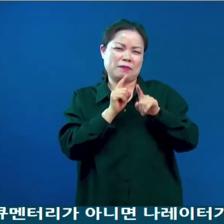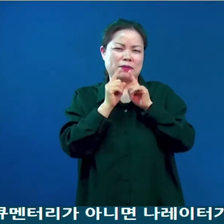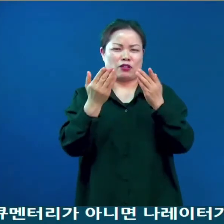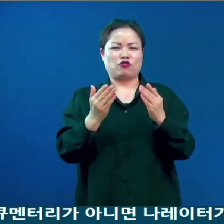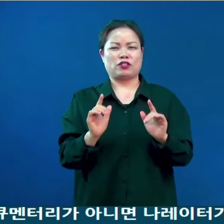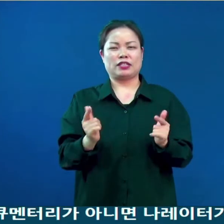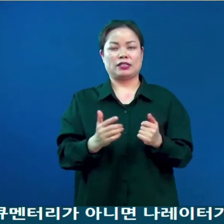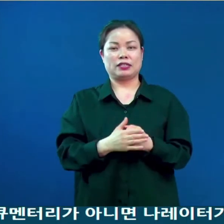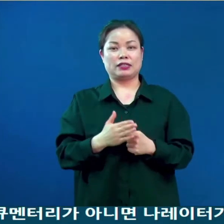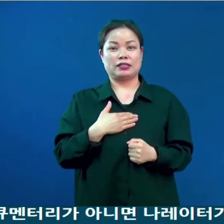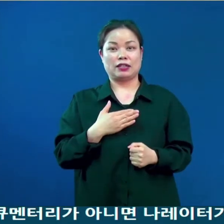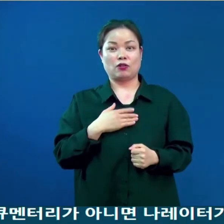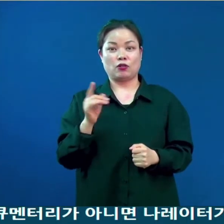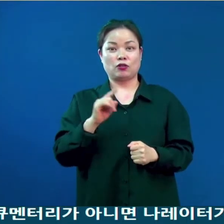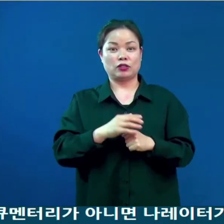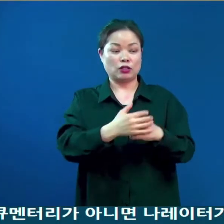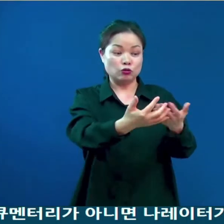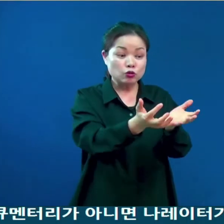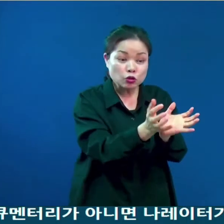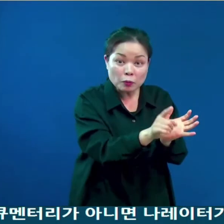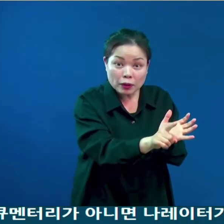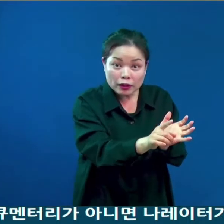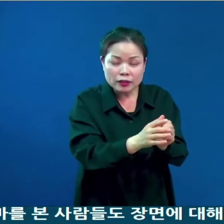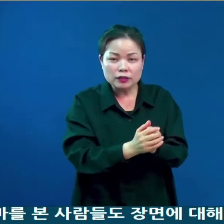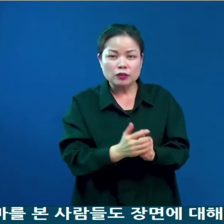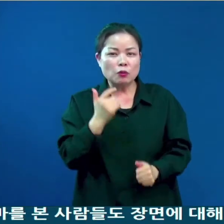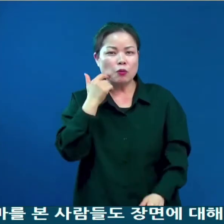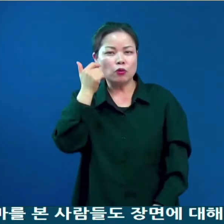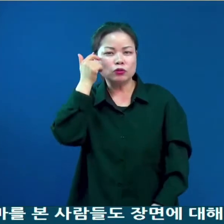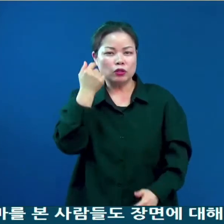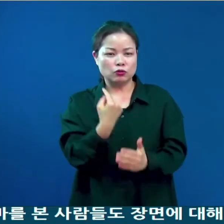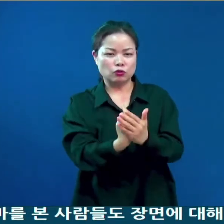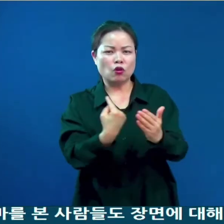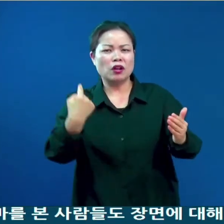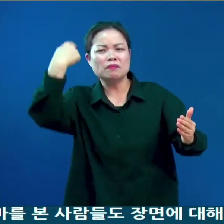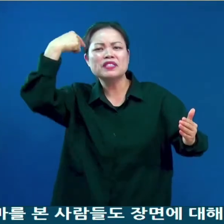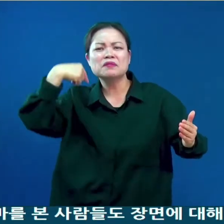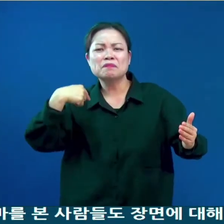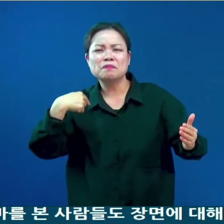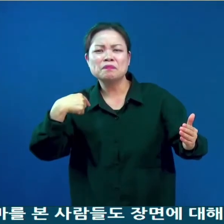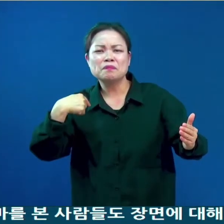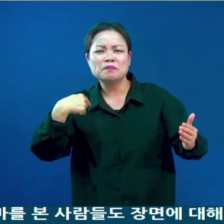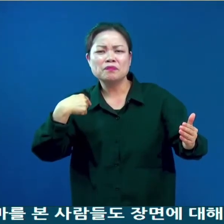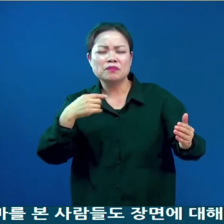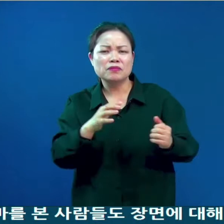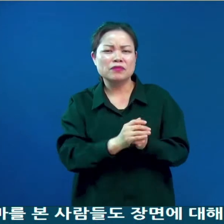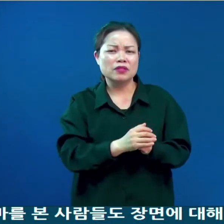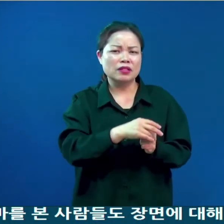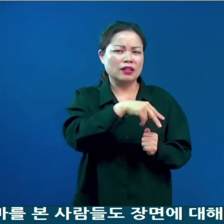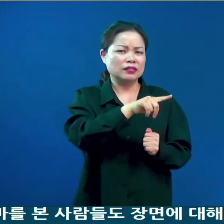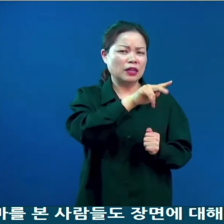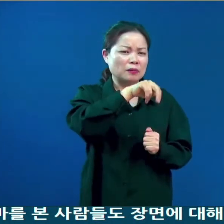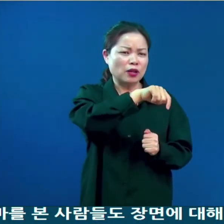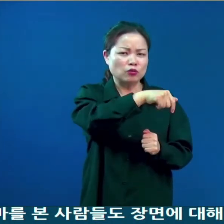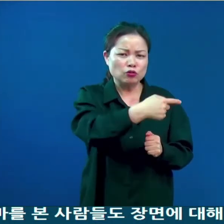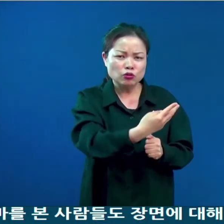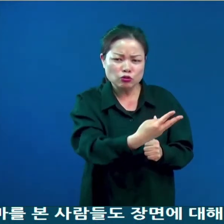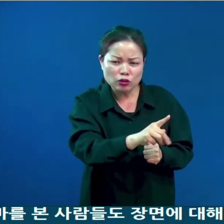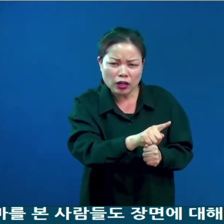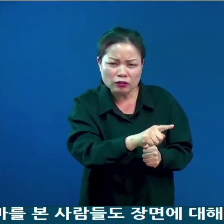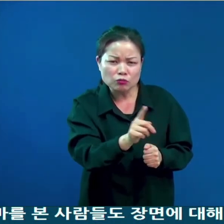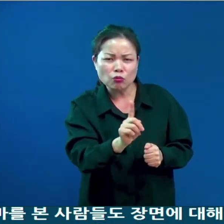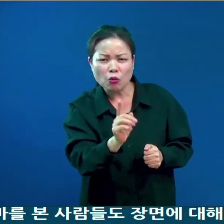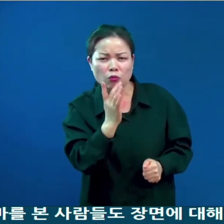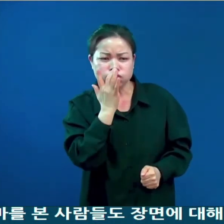말해주지 않습니다. 제가 어떤 그룹에 갔는데 참 목사로서 소외감을 느꼈습니다. 삼광빌라라는 얘기를 하는데 제가